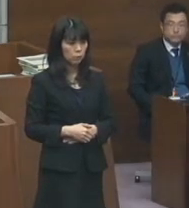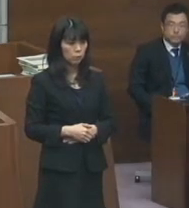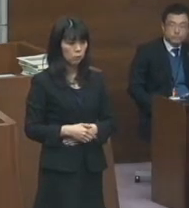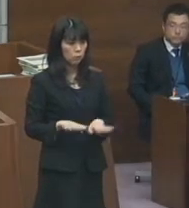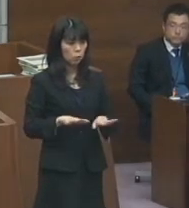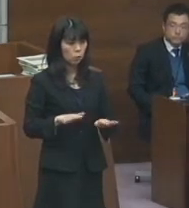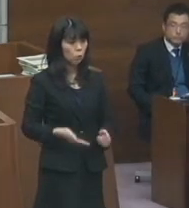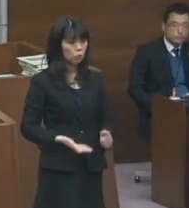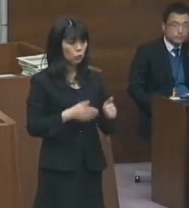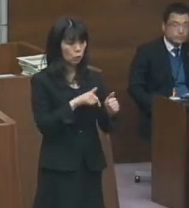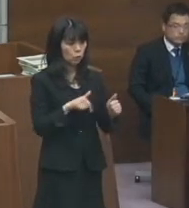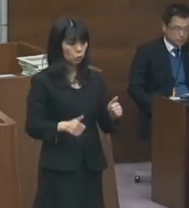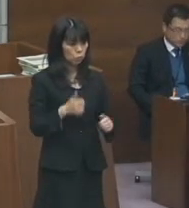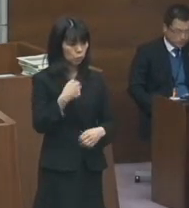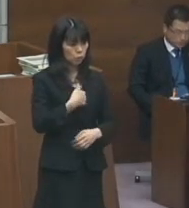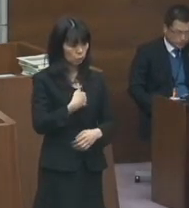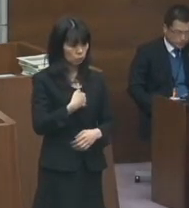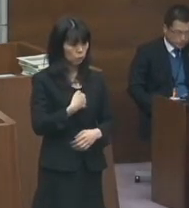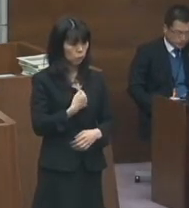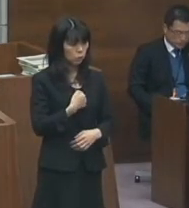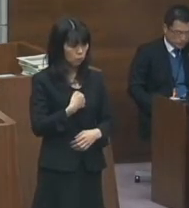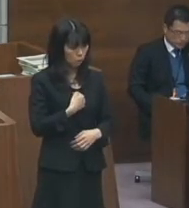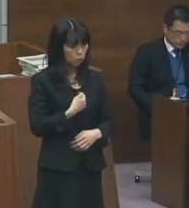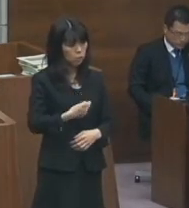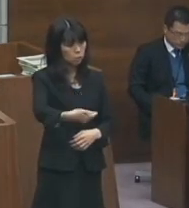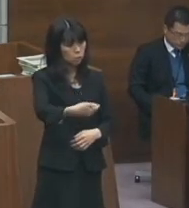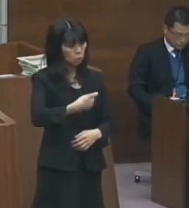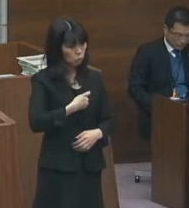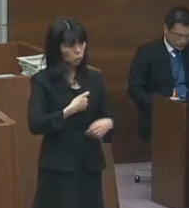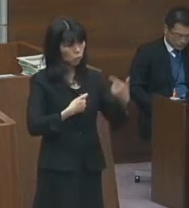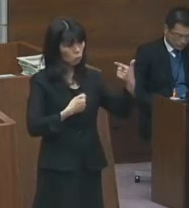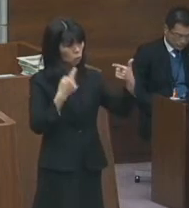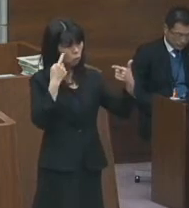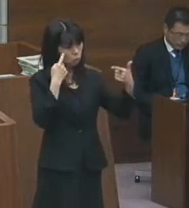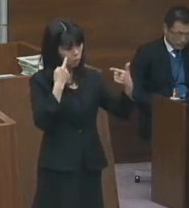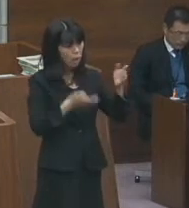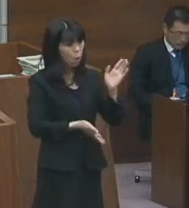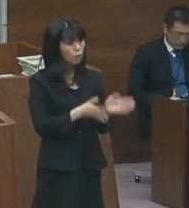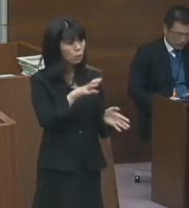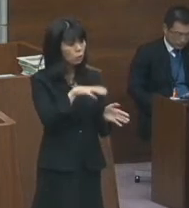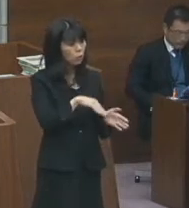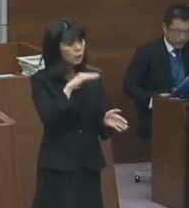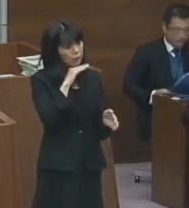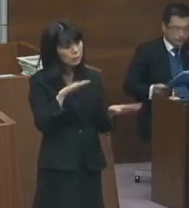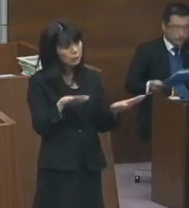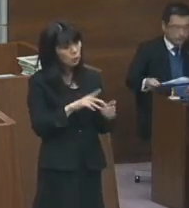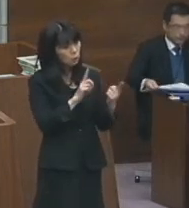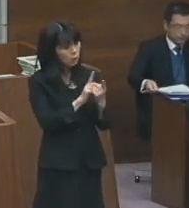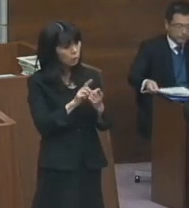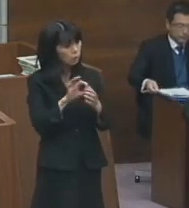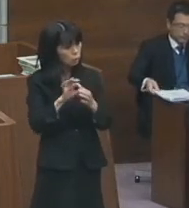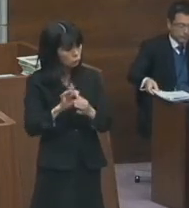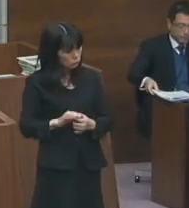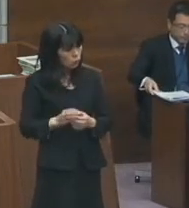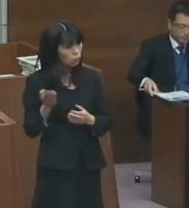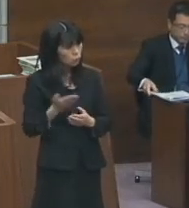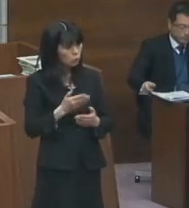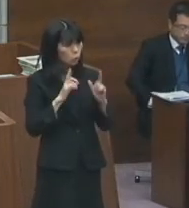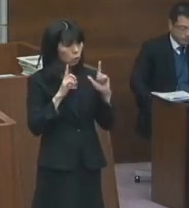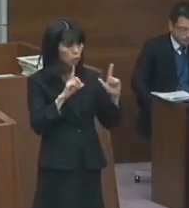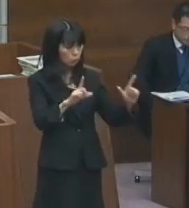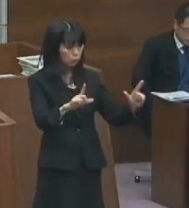子ども育成部長でございます。私からはご質問の第6項目目、保育所の待機児童対策について順次お答えをいた